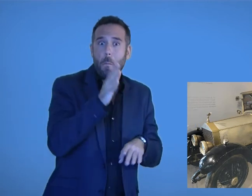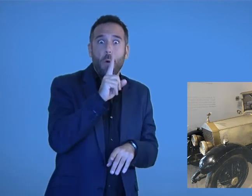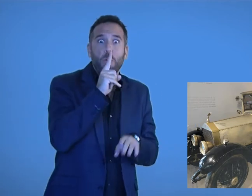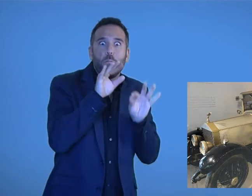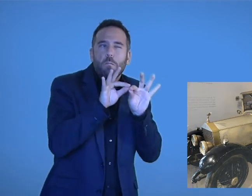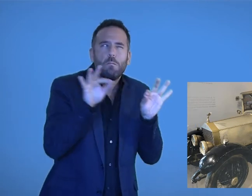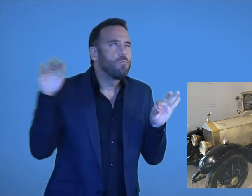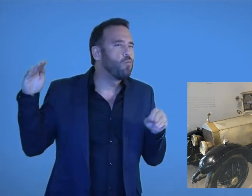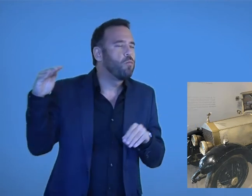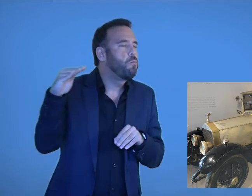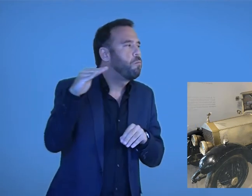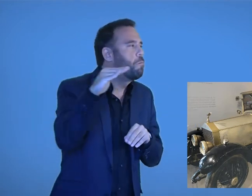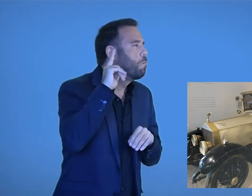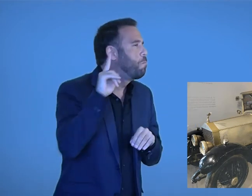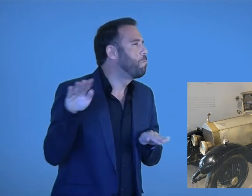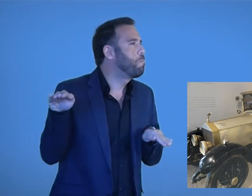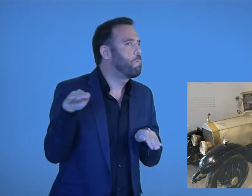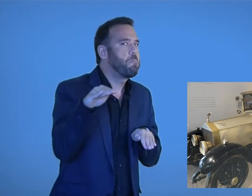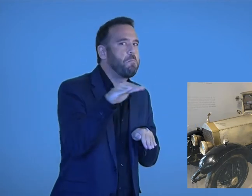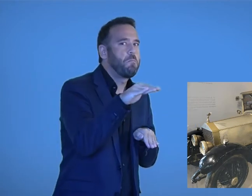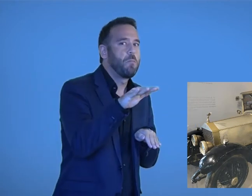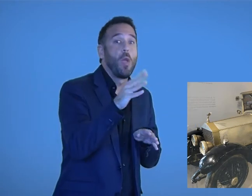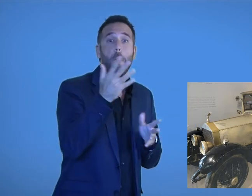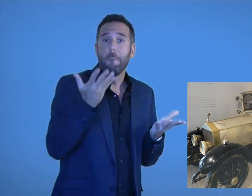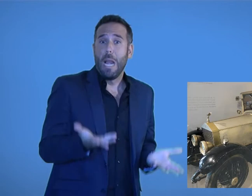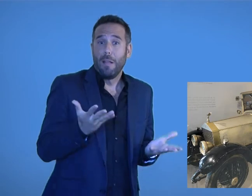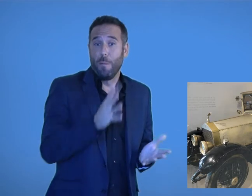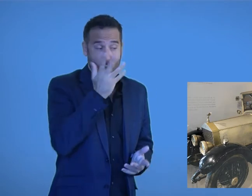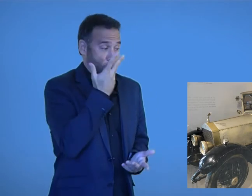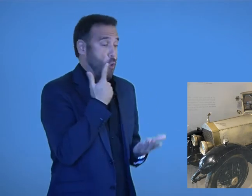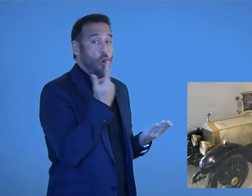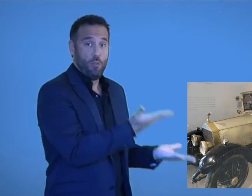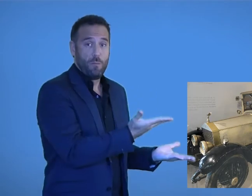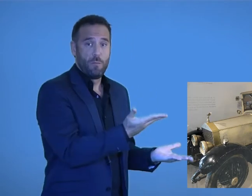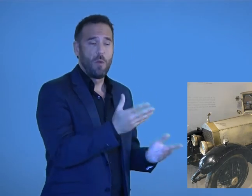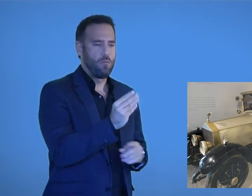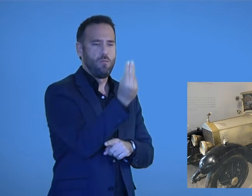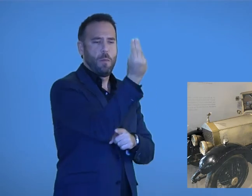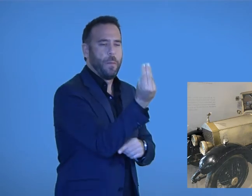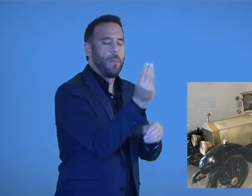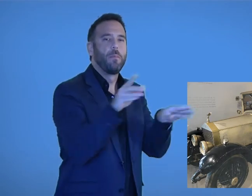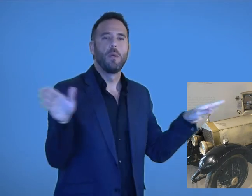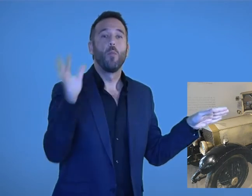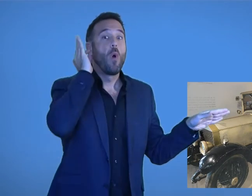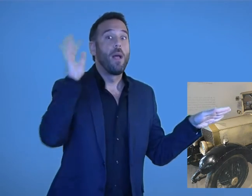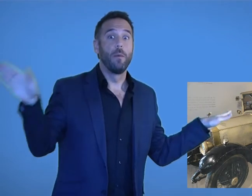lo silencioso que era y de plata por su color está coronado por su mascota la dama la da conocida como espíritu del